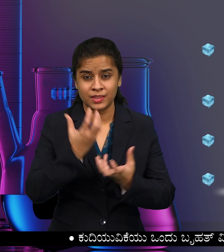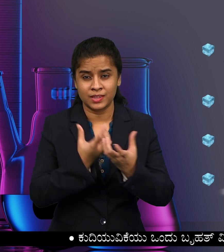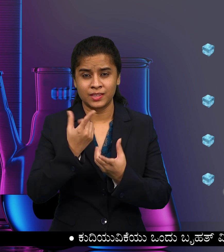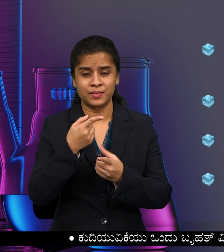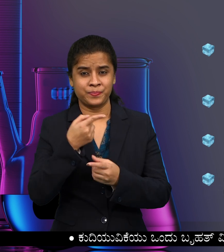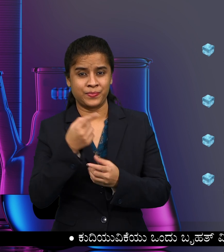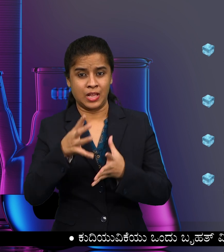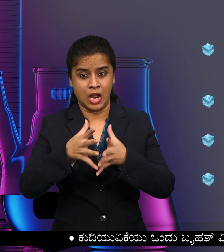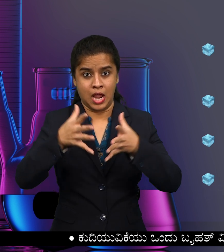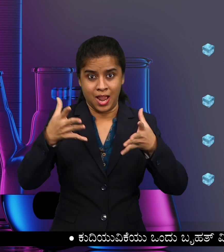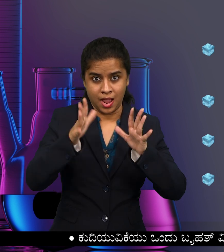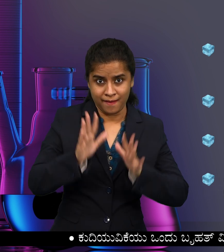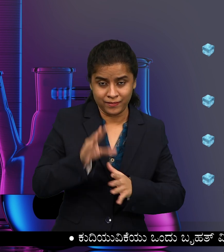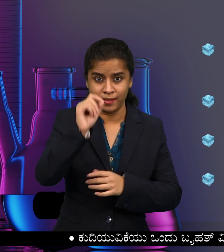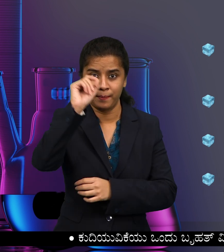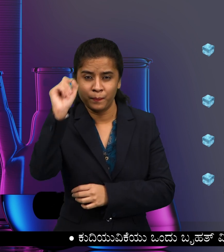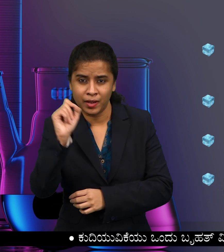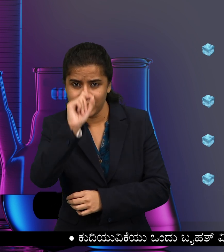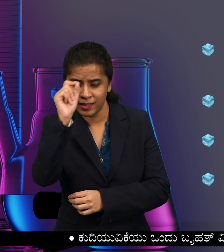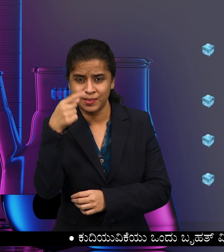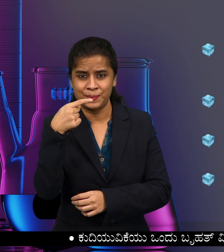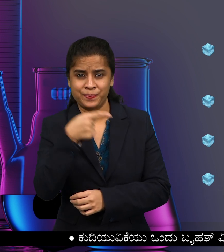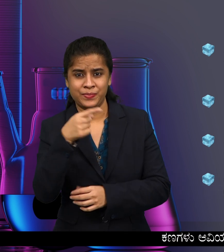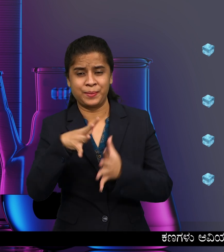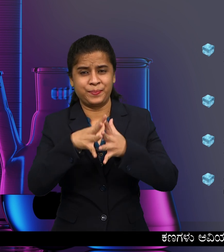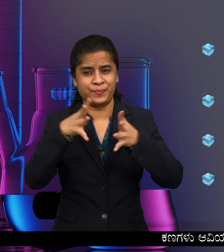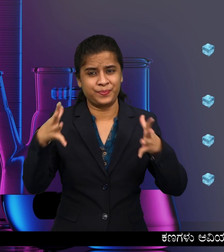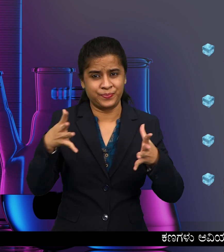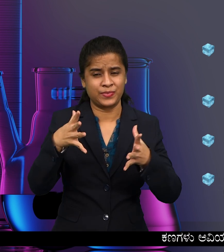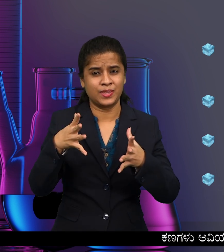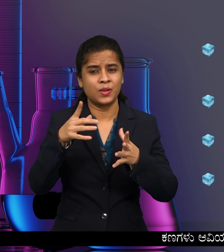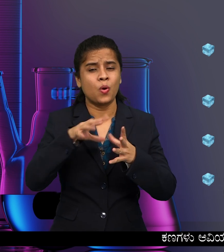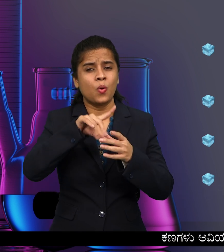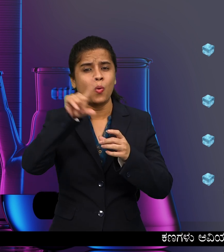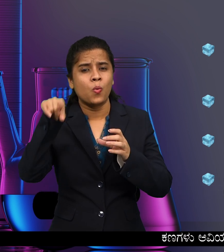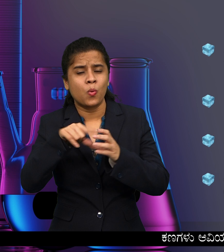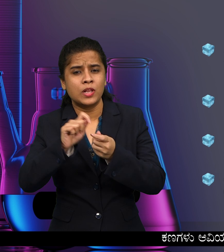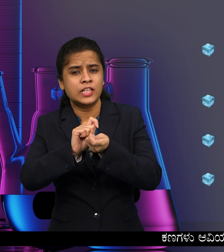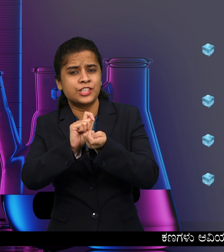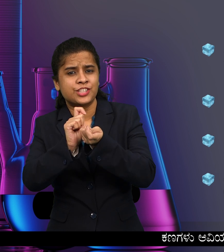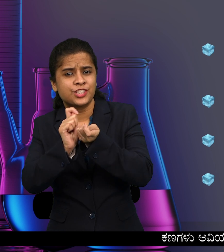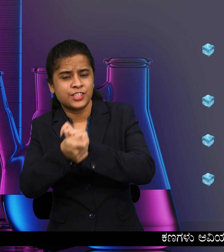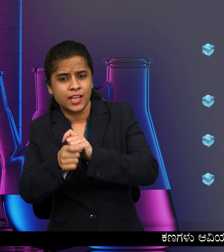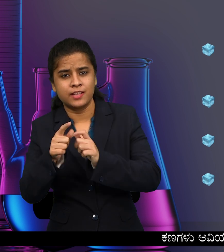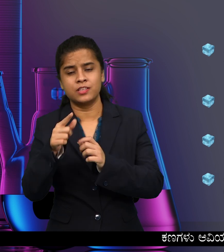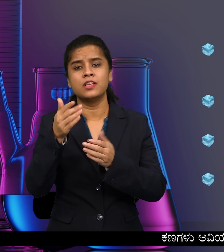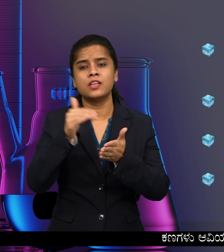ಕುದಿಯುವಿಕೆಯು ಒಂದು ಬೃಹತ್ ವಿದ್ಯಮಾನವಾಗಿದೆ. ದ್ರವದ ಬೃಹತ್ ಕಣಗಳು ಆವಿಯ ಸ್ಥಿತಿಗೆ